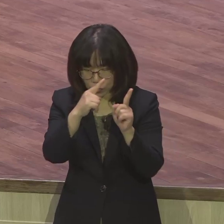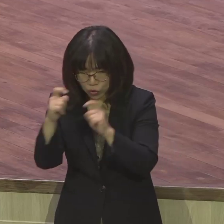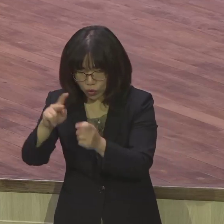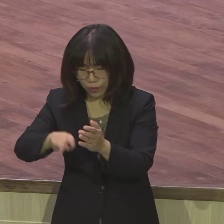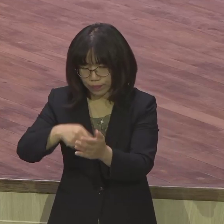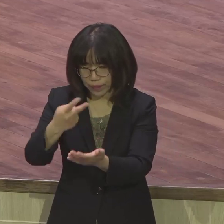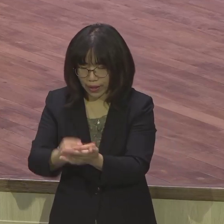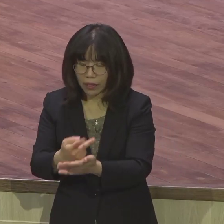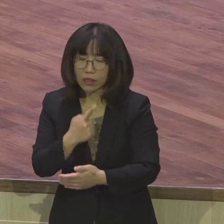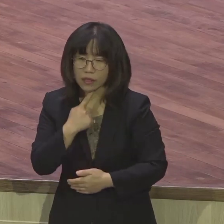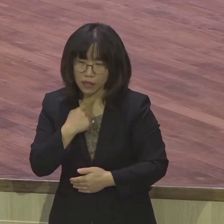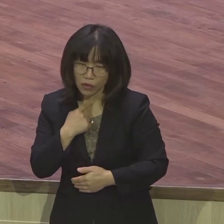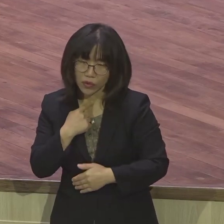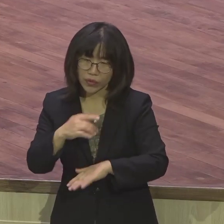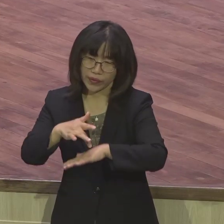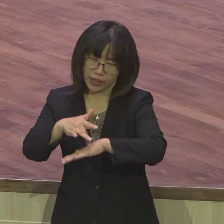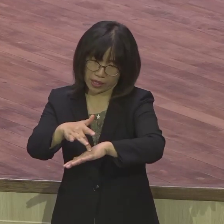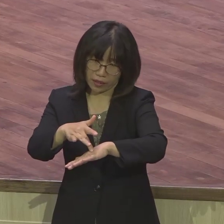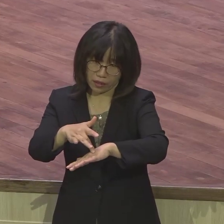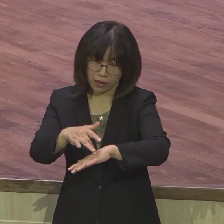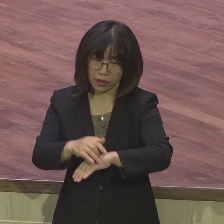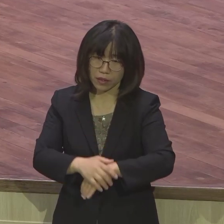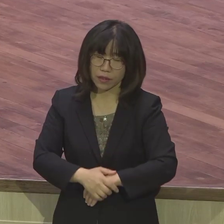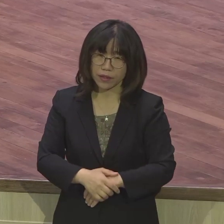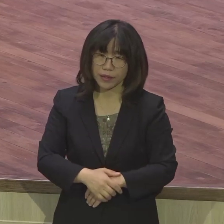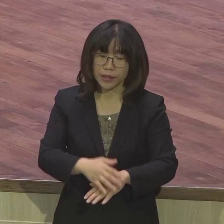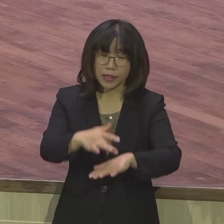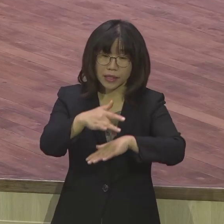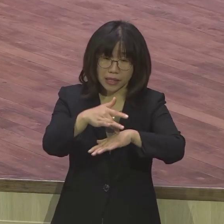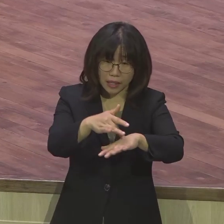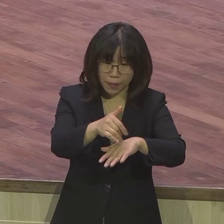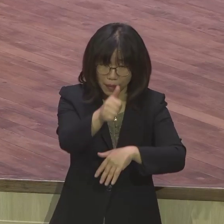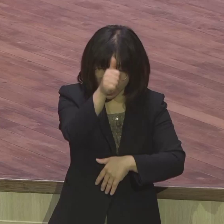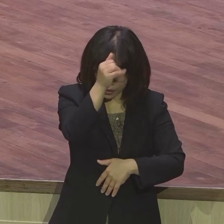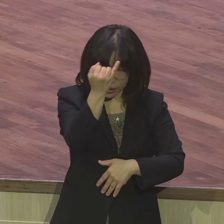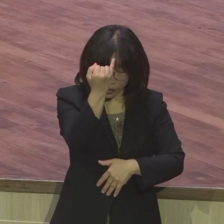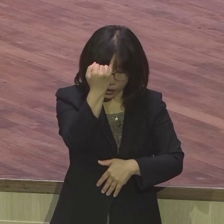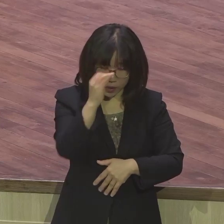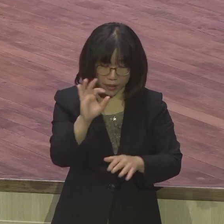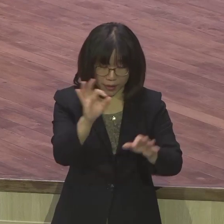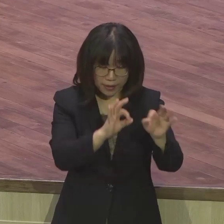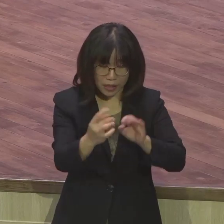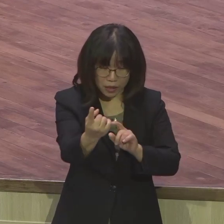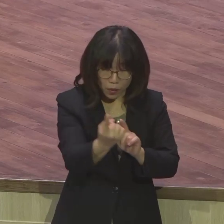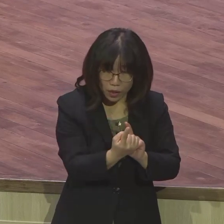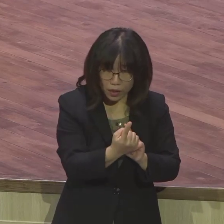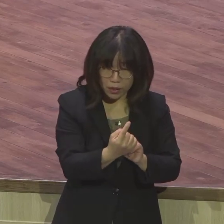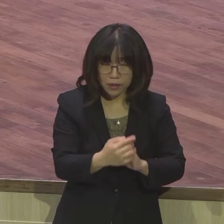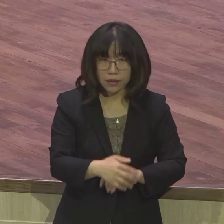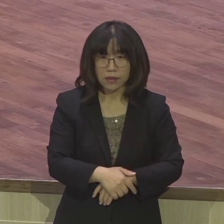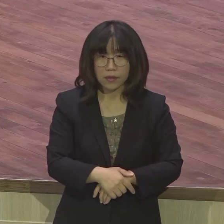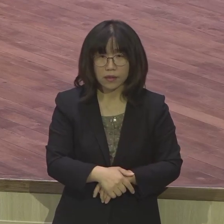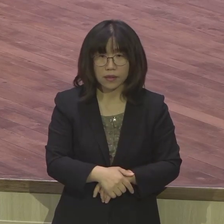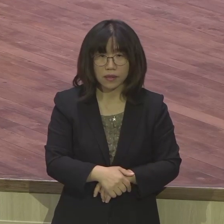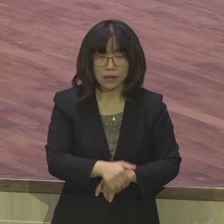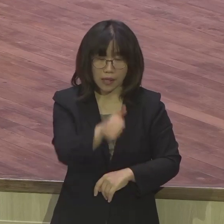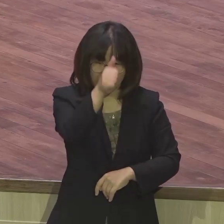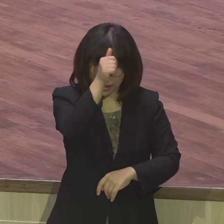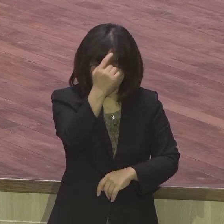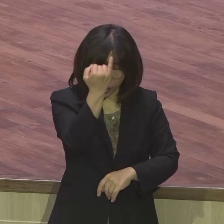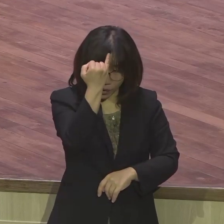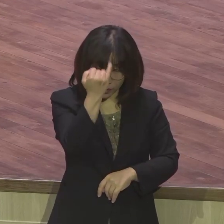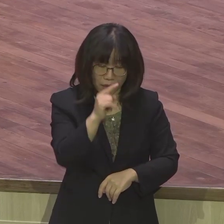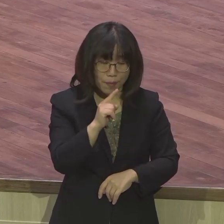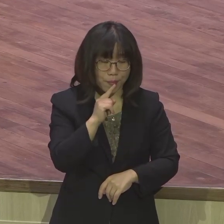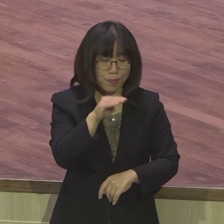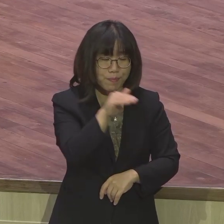아담과 하와를 넘어뜨렸습니다. 사단이 아담과 하와에게 찾아와서 이렇게 얘기하면 되잖아요. 아담과 하와에게